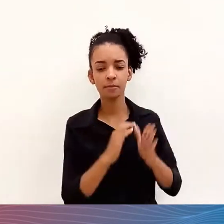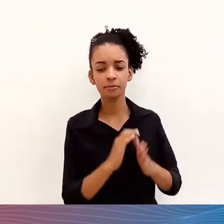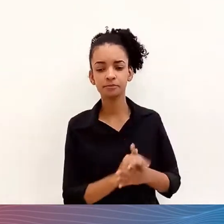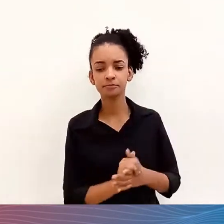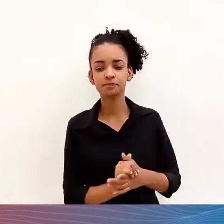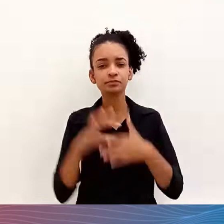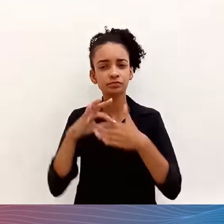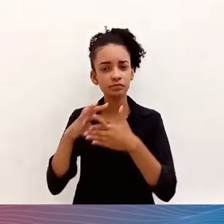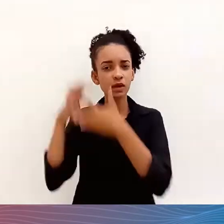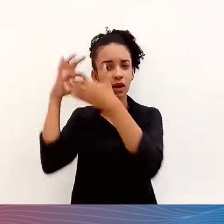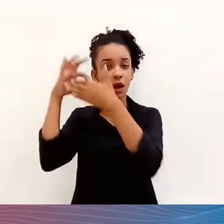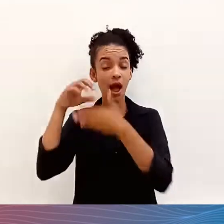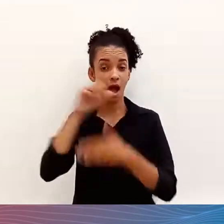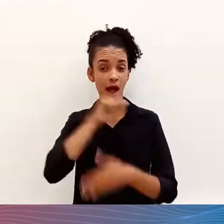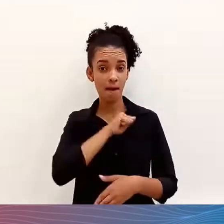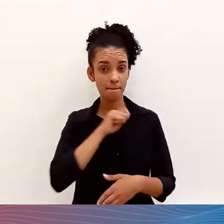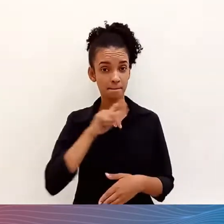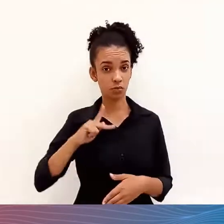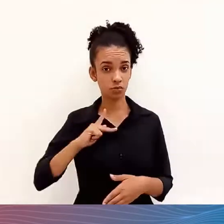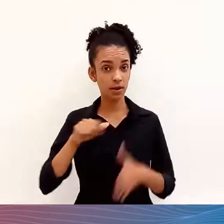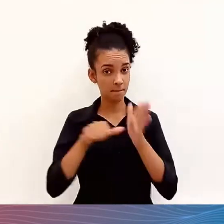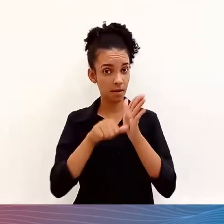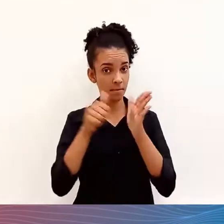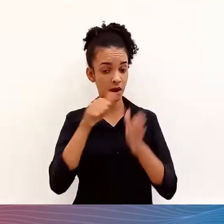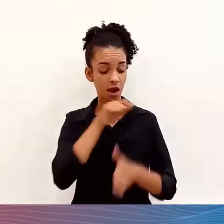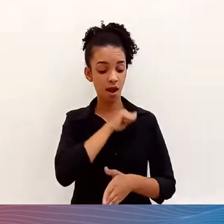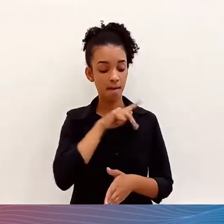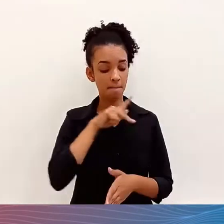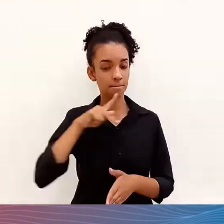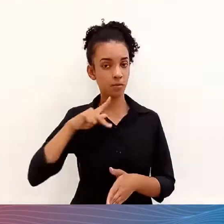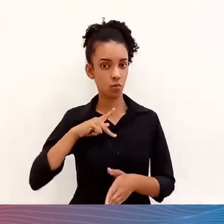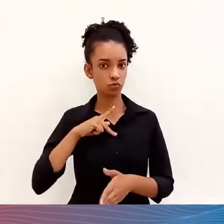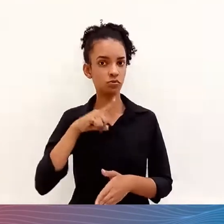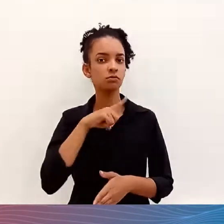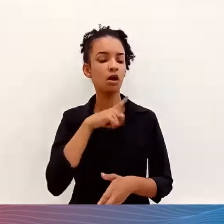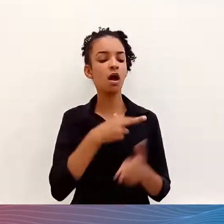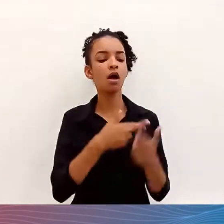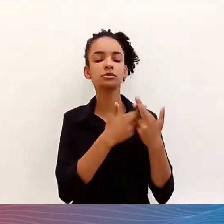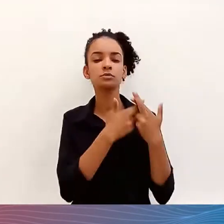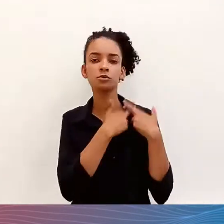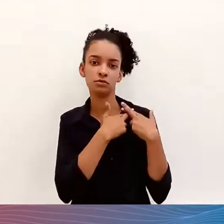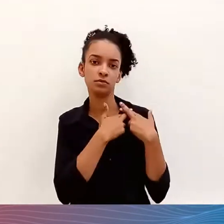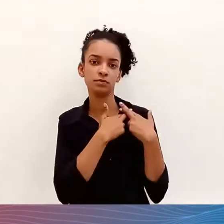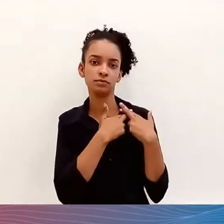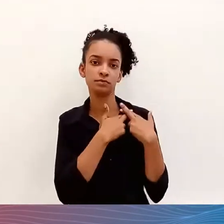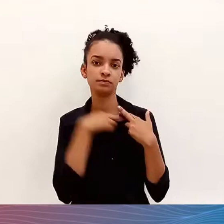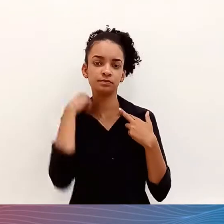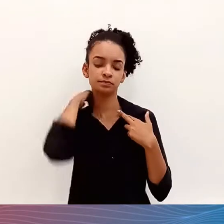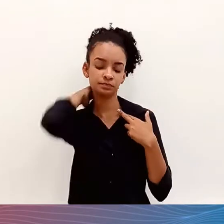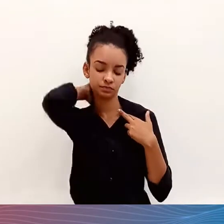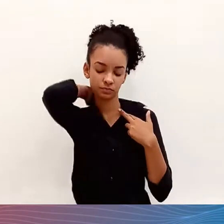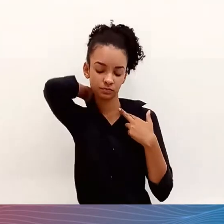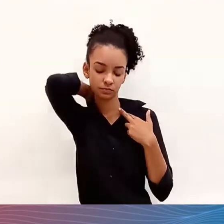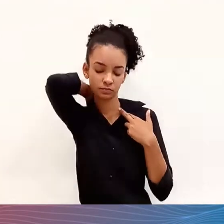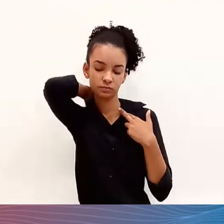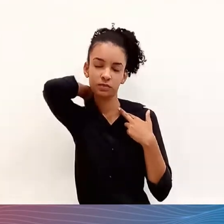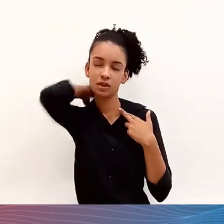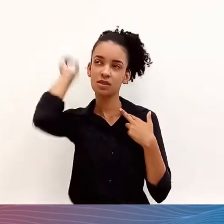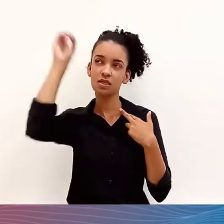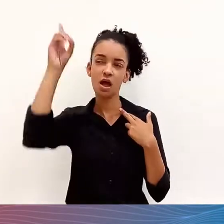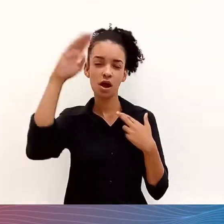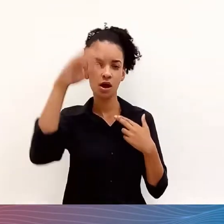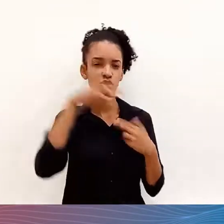são chamados e comissionados diretamente por Deus.